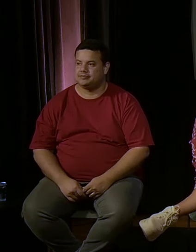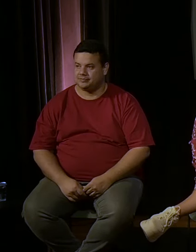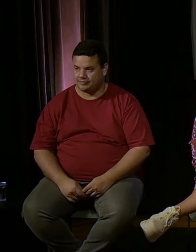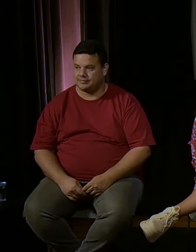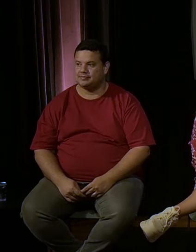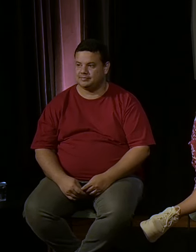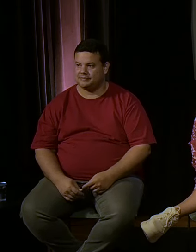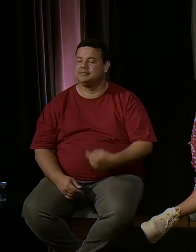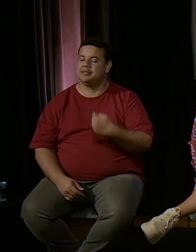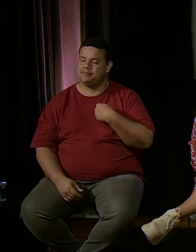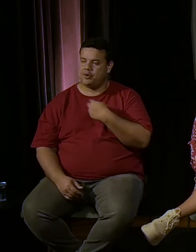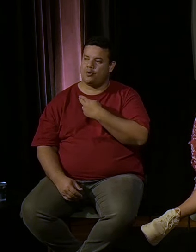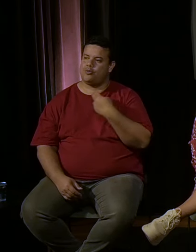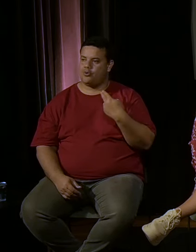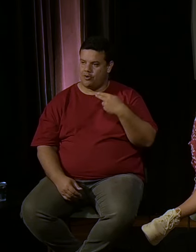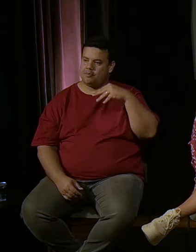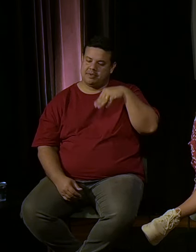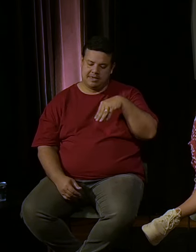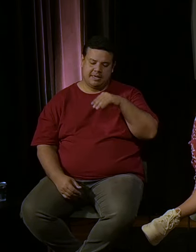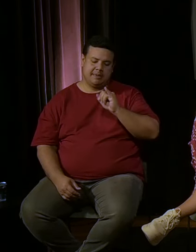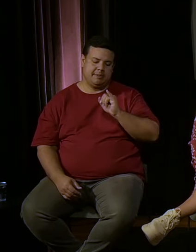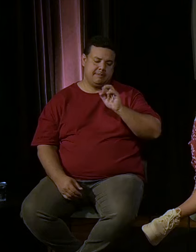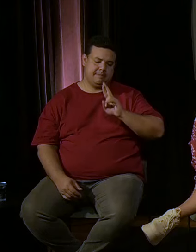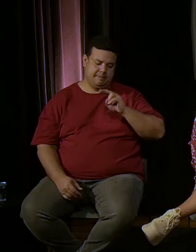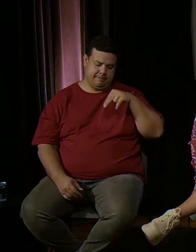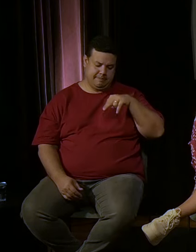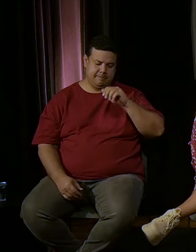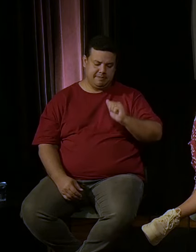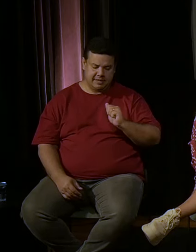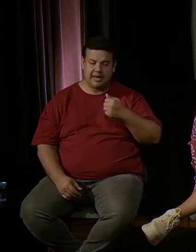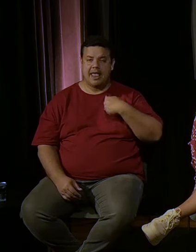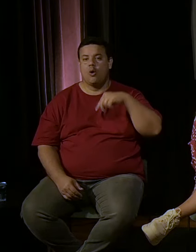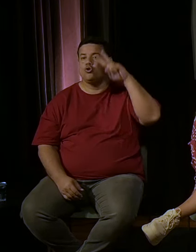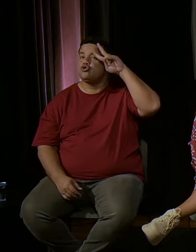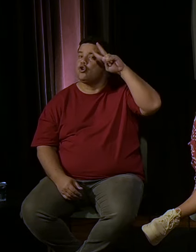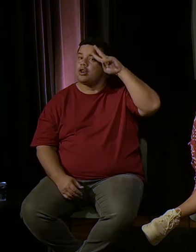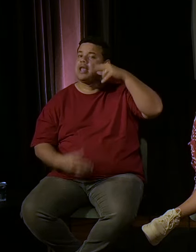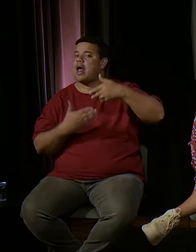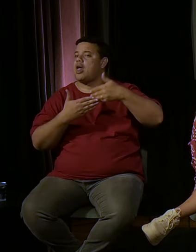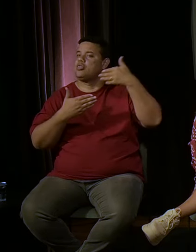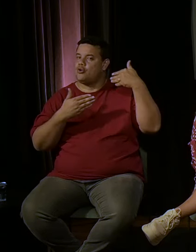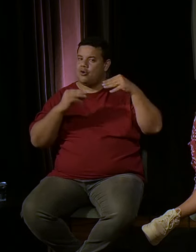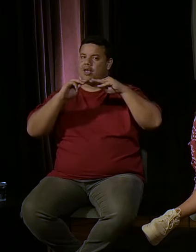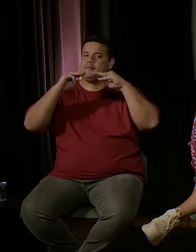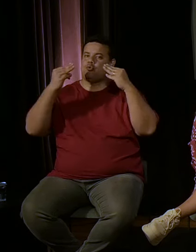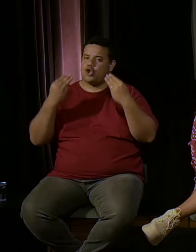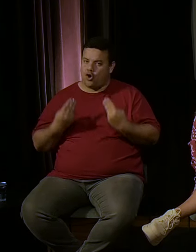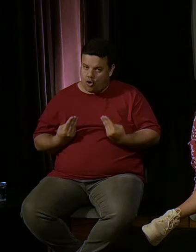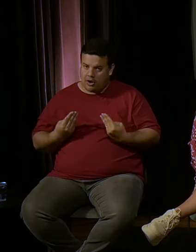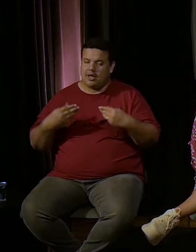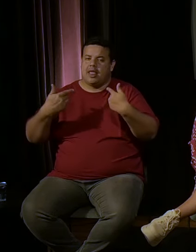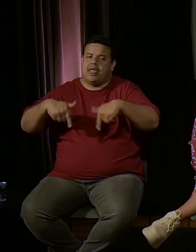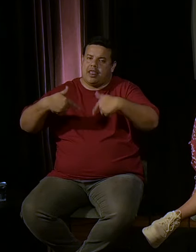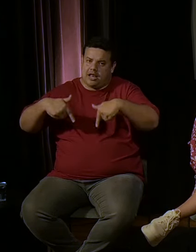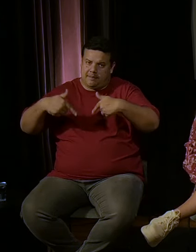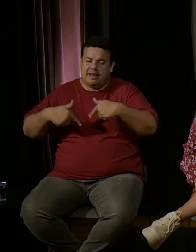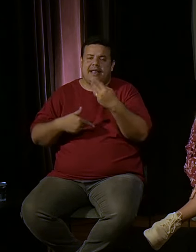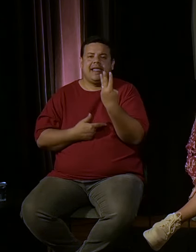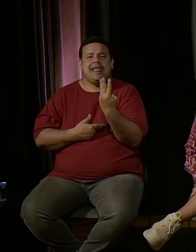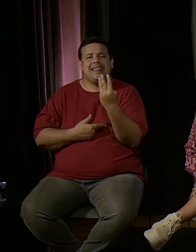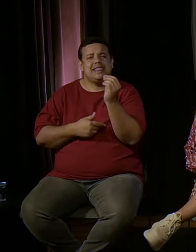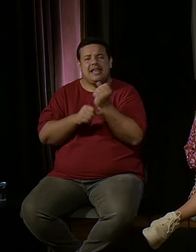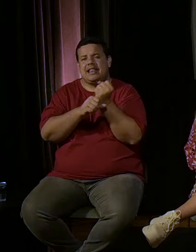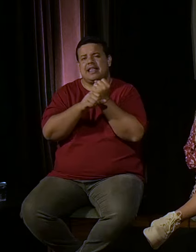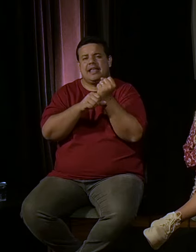Eu sou Mirna, sou historiadora, museóloga, trabalhei 30 e tantos anos na Prefeitura